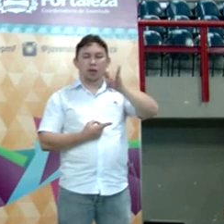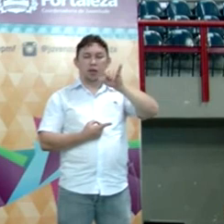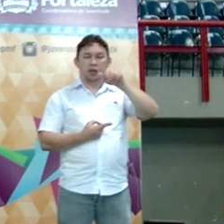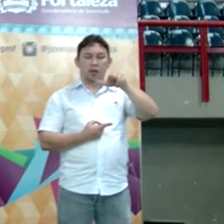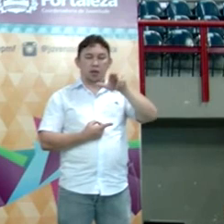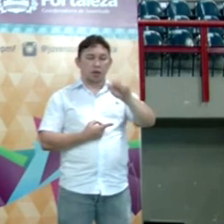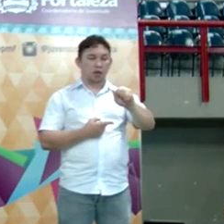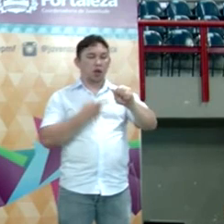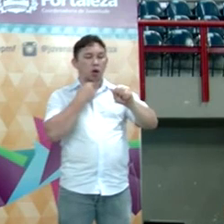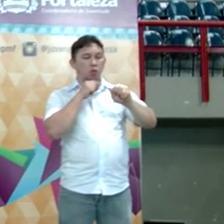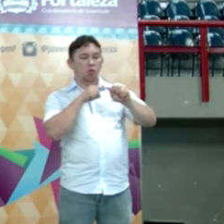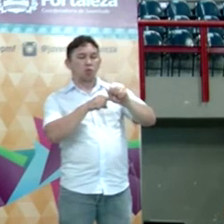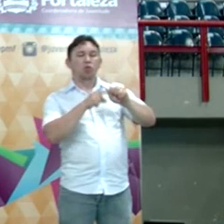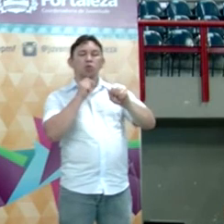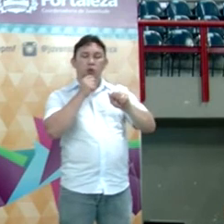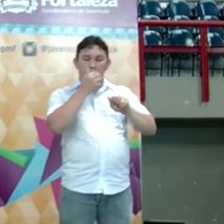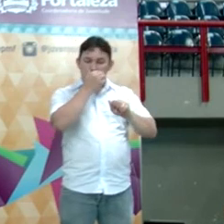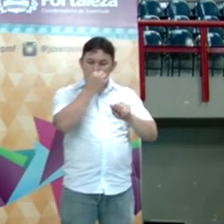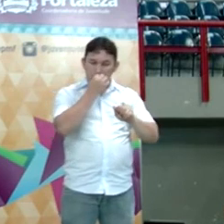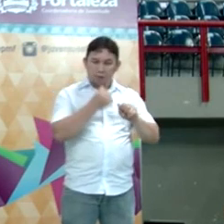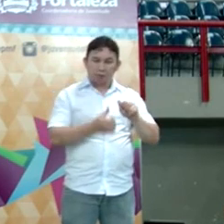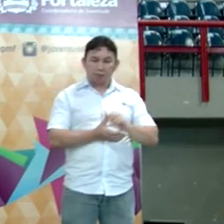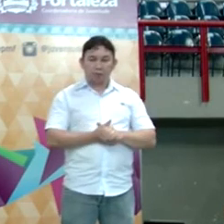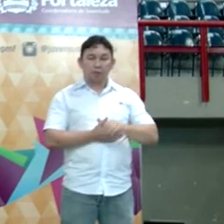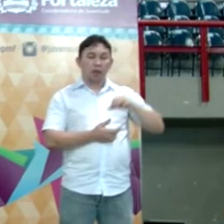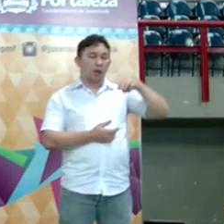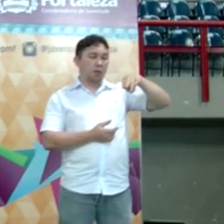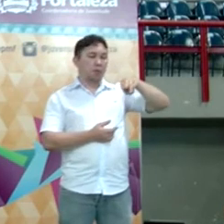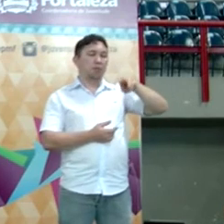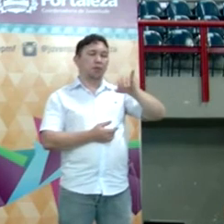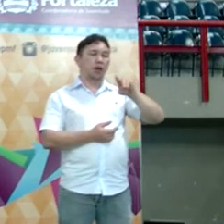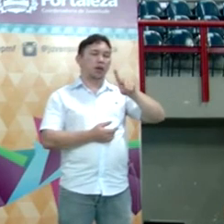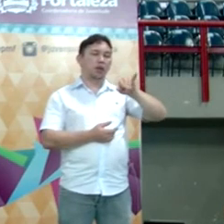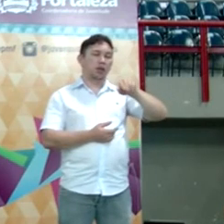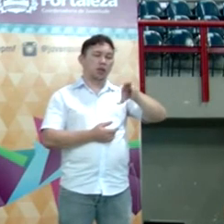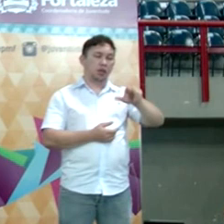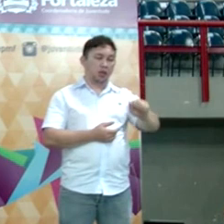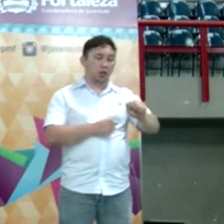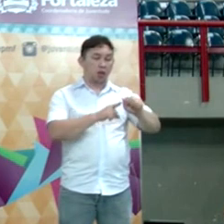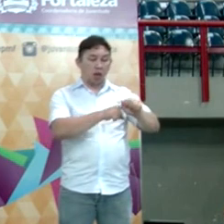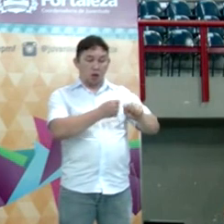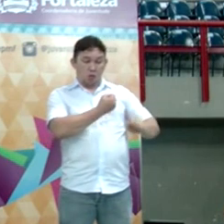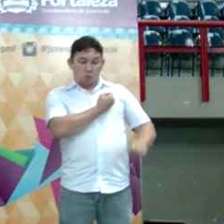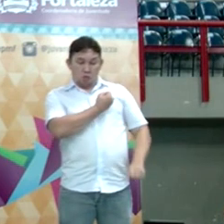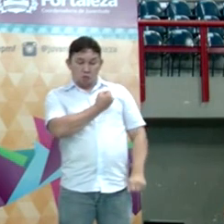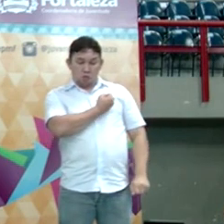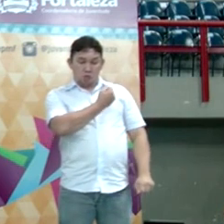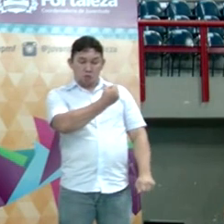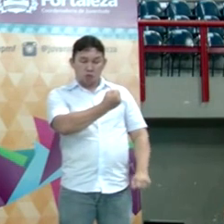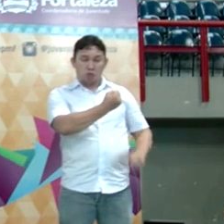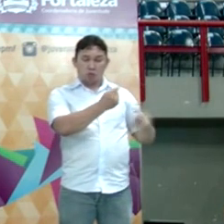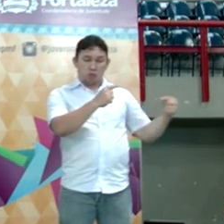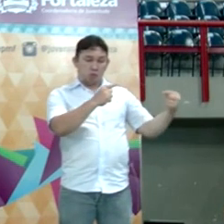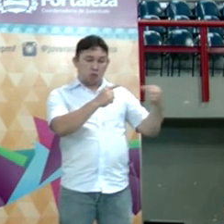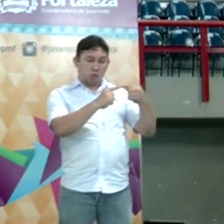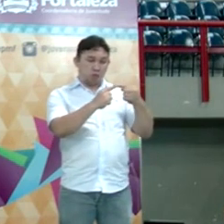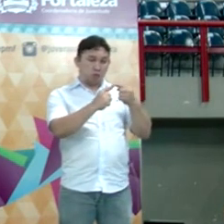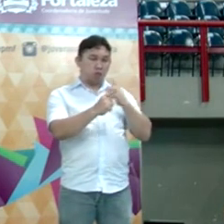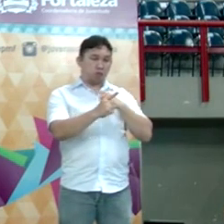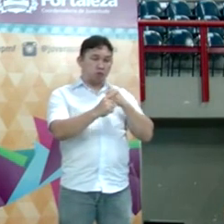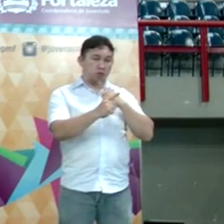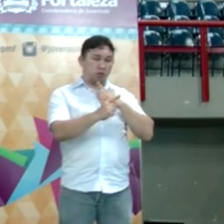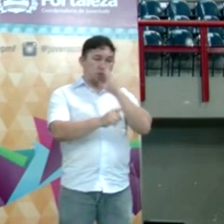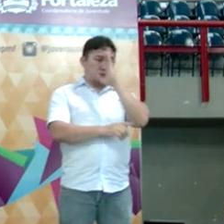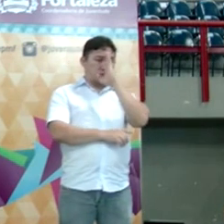besteira. O que é que a gente chama de mediana? Mediana é o valor que ocupa a posição central